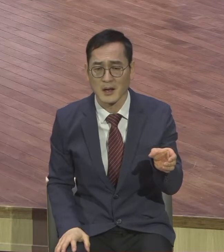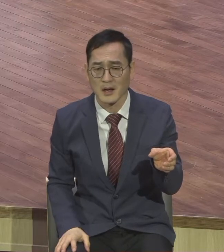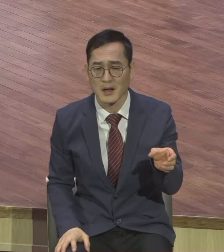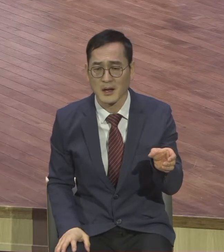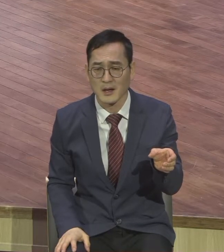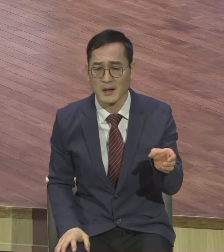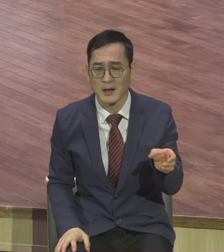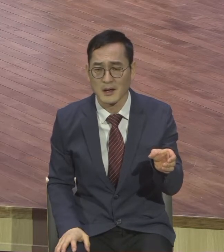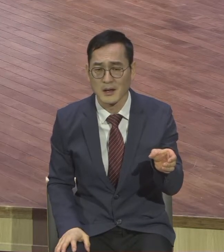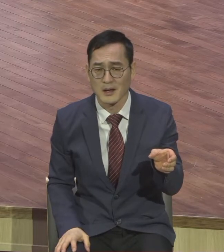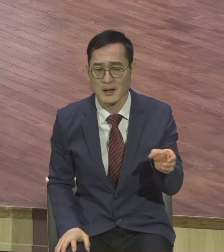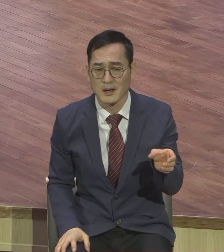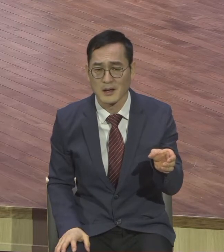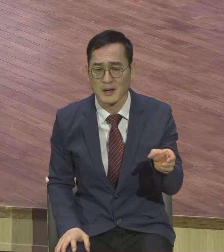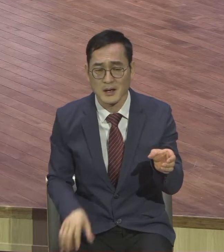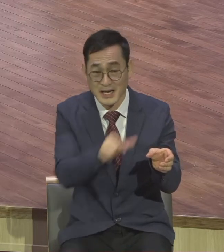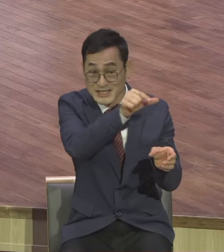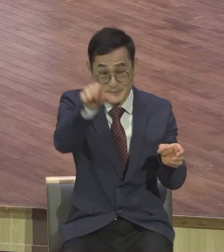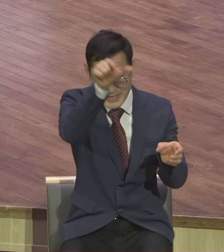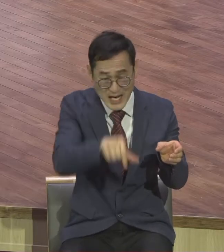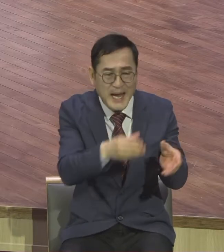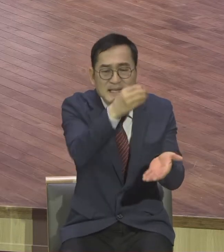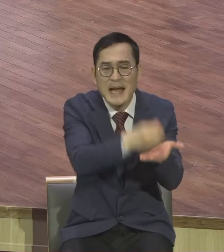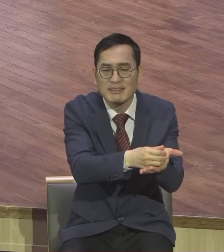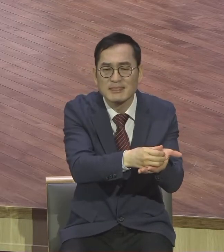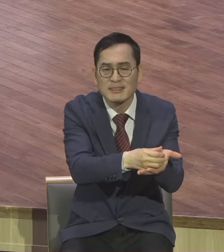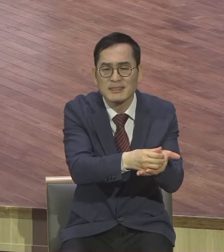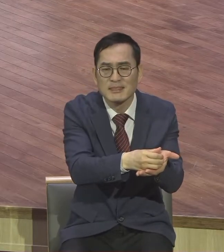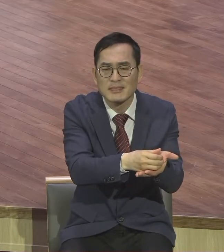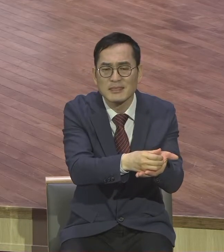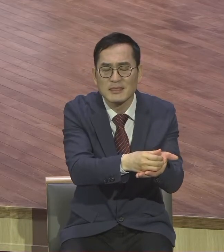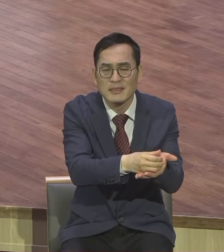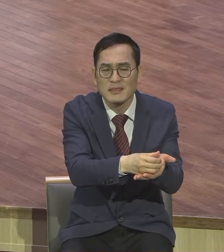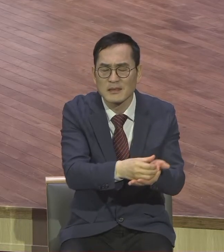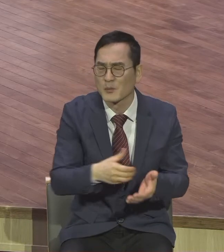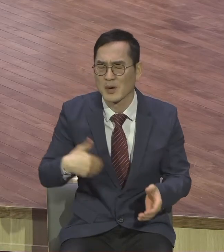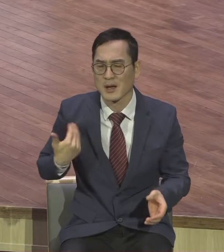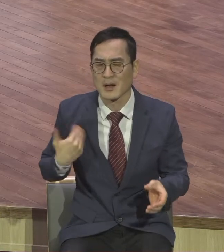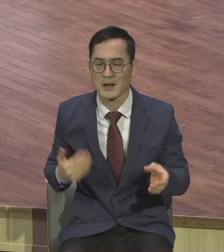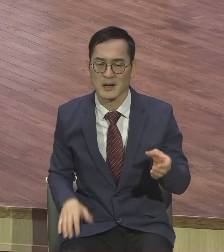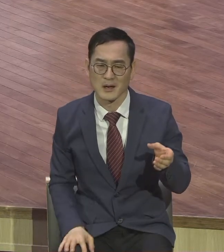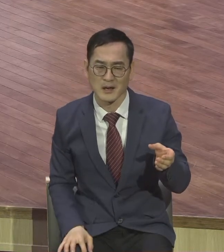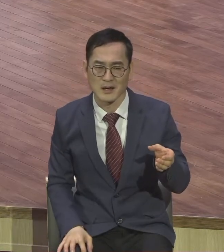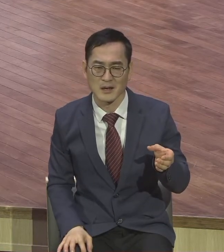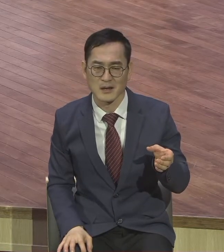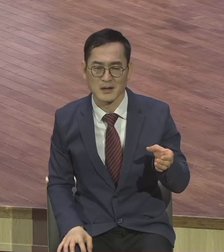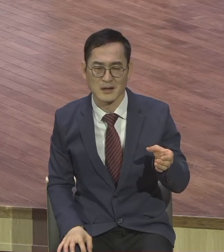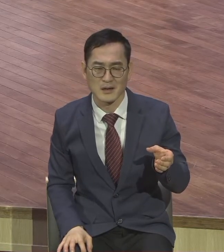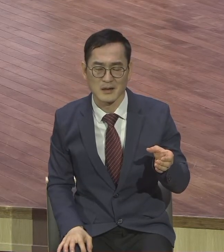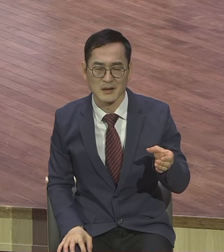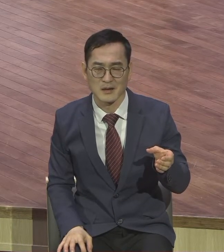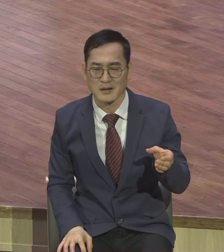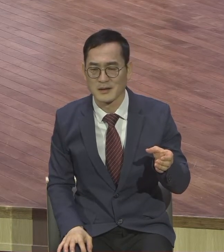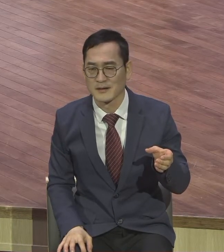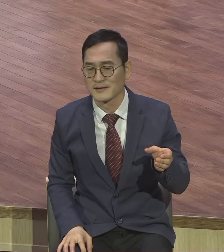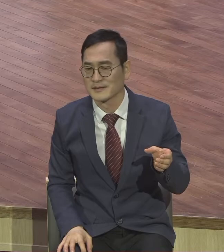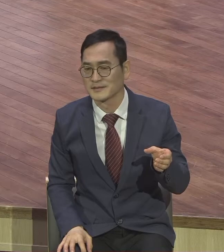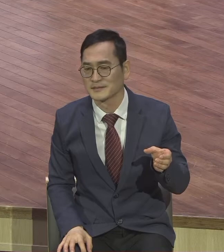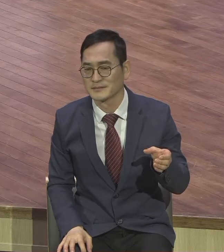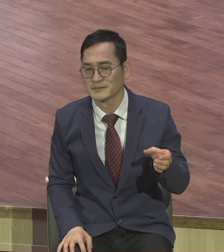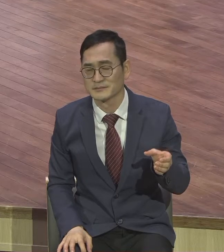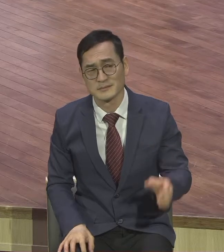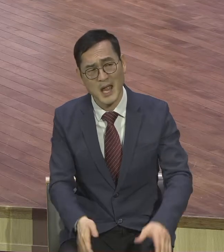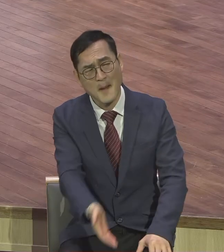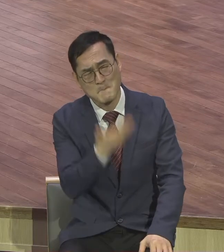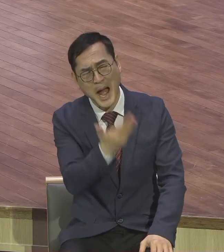마실 십자 그 그 그런지 몰라 수준 높은 질문에 대해서 뭔지도 몰라 마실